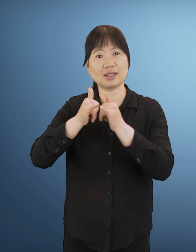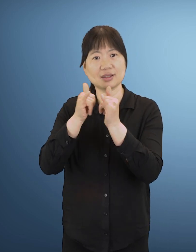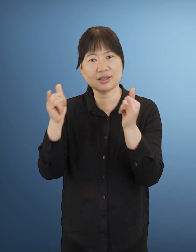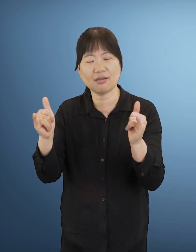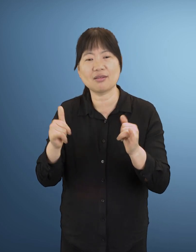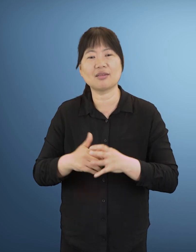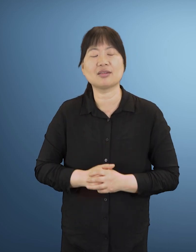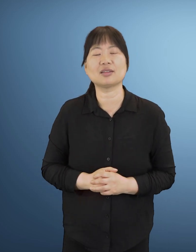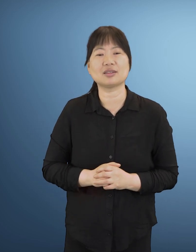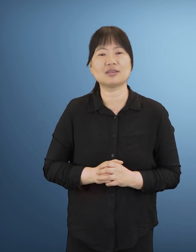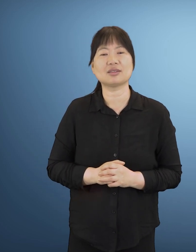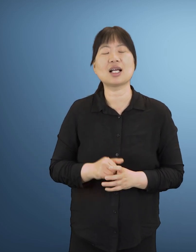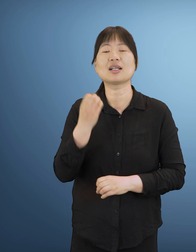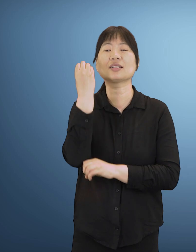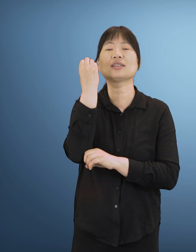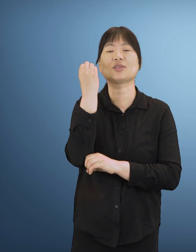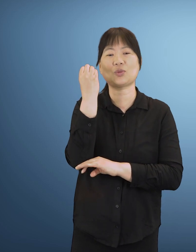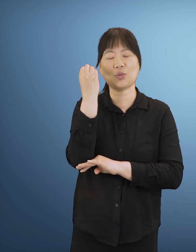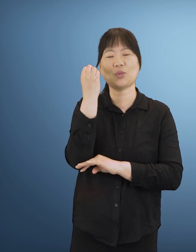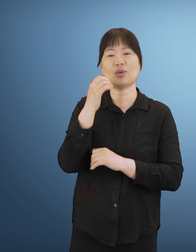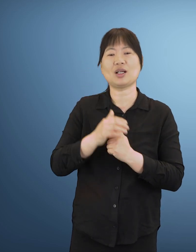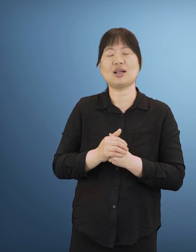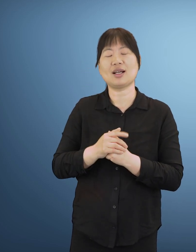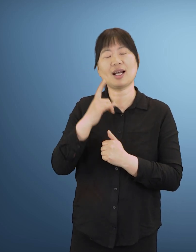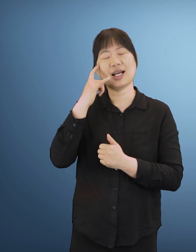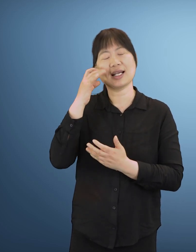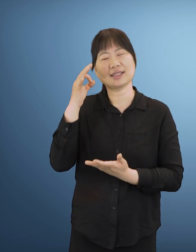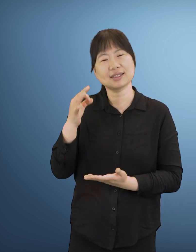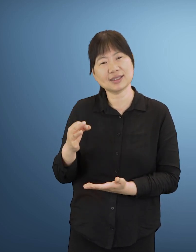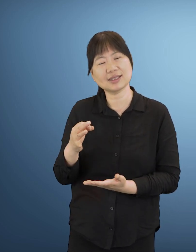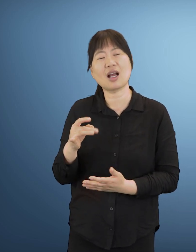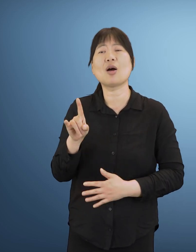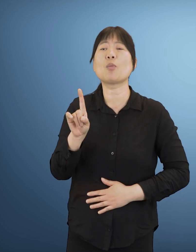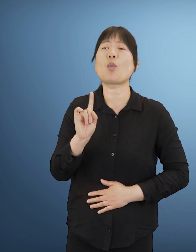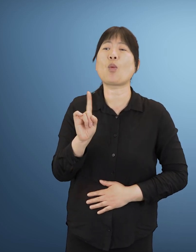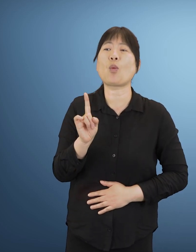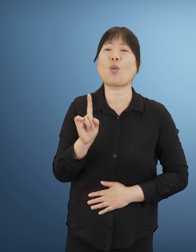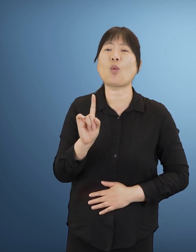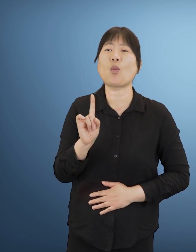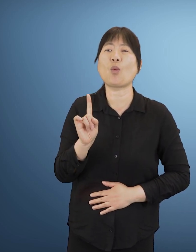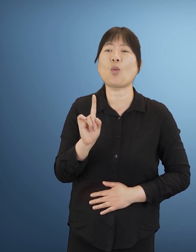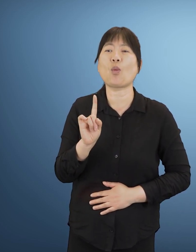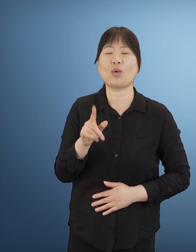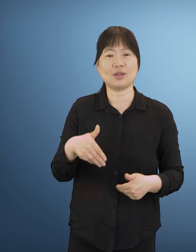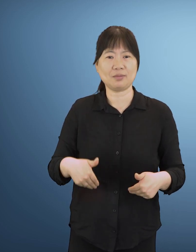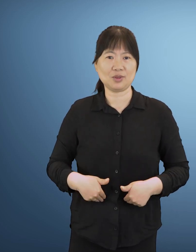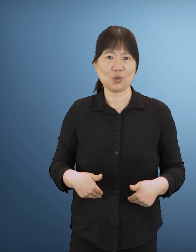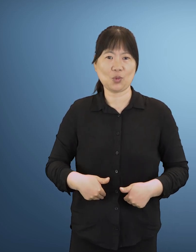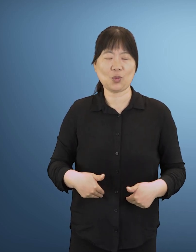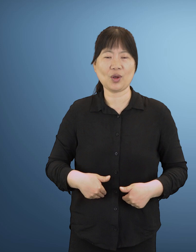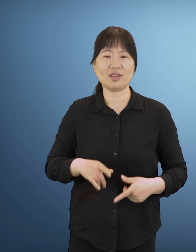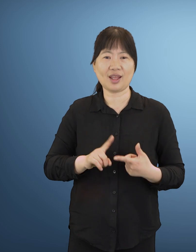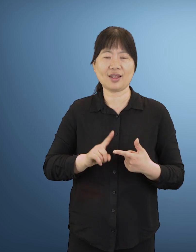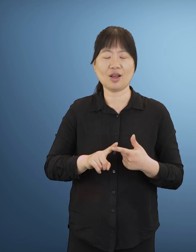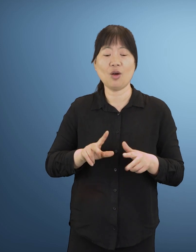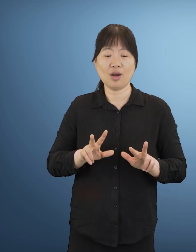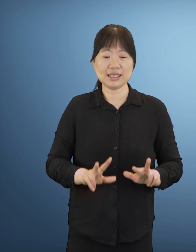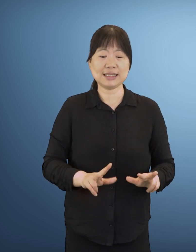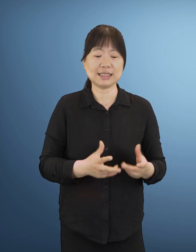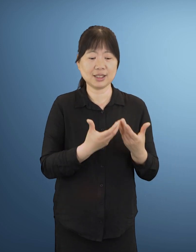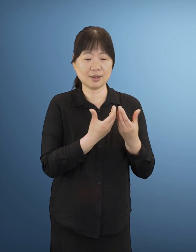백성들의 기초, 가치가 무엇이어야 하는가를 이 비유를 통해서